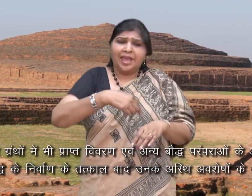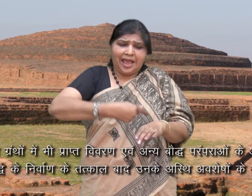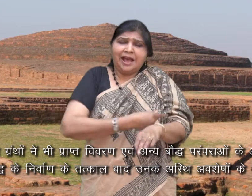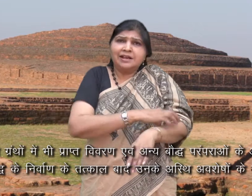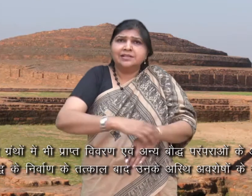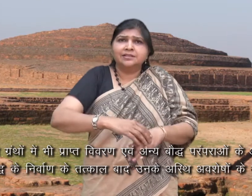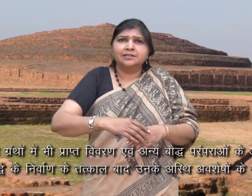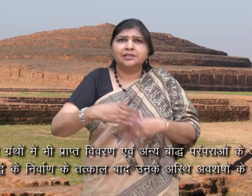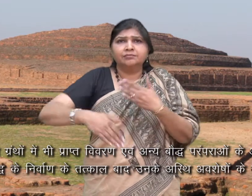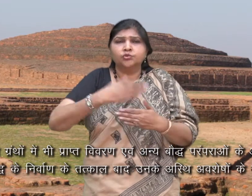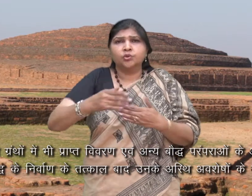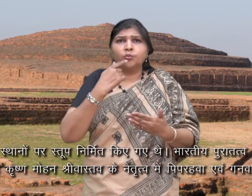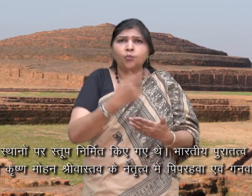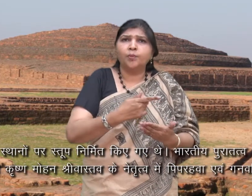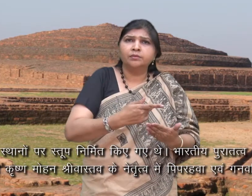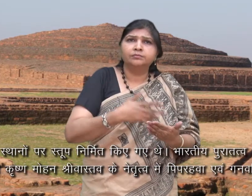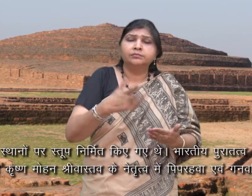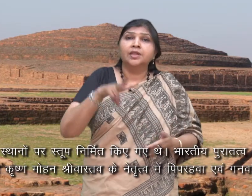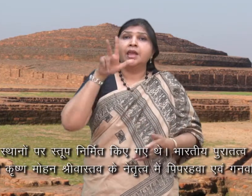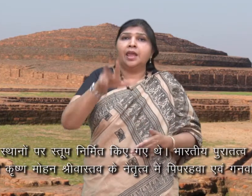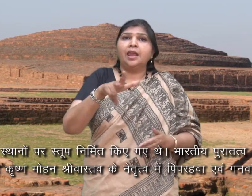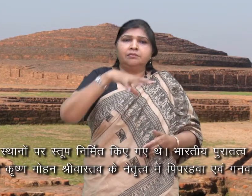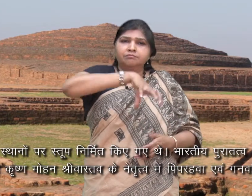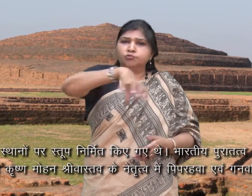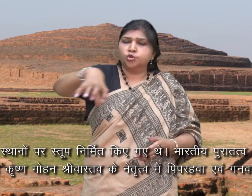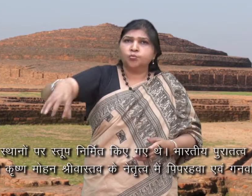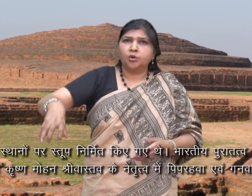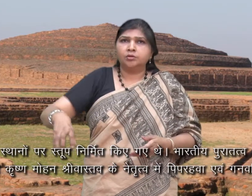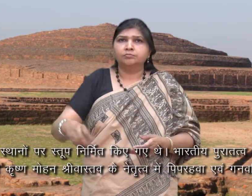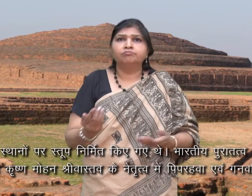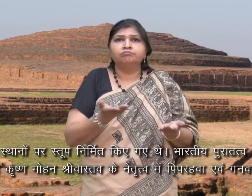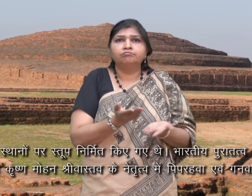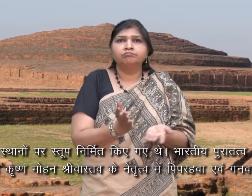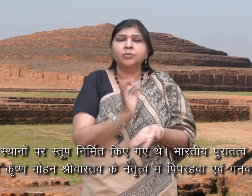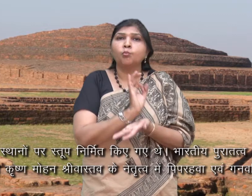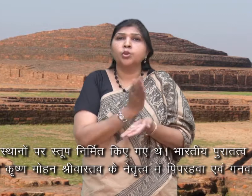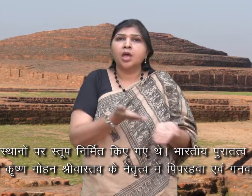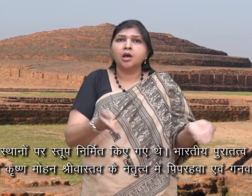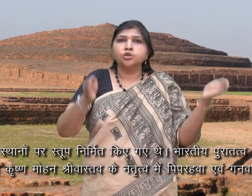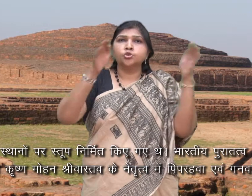के ऊपर 8 स्थानों पर स्तूप निर्मित किए गए थे।